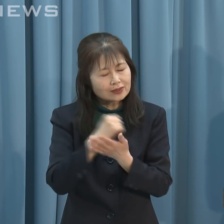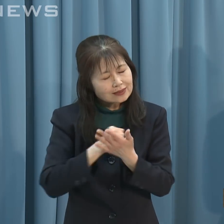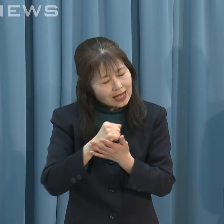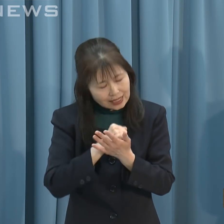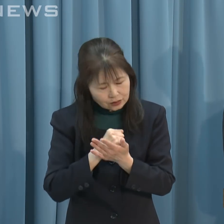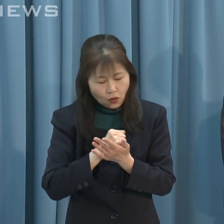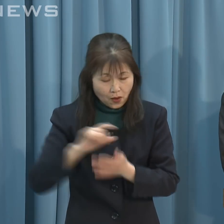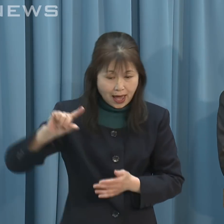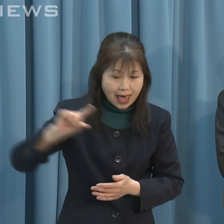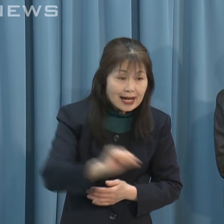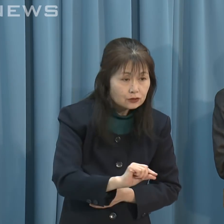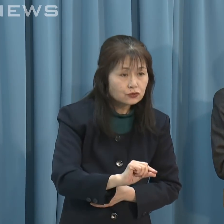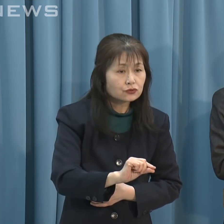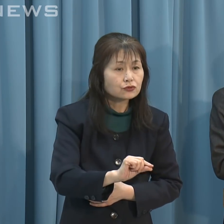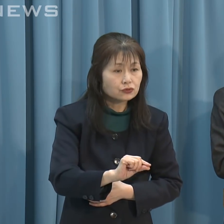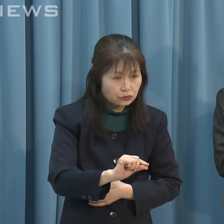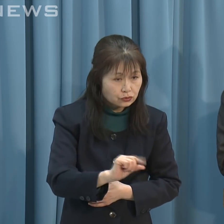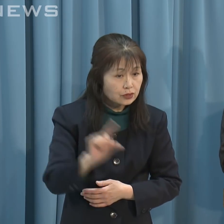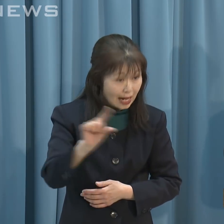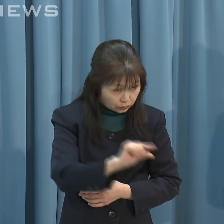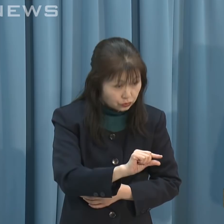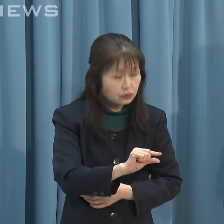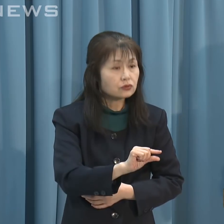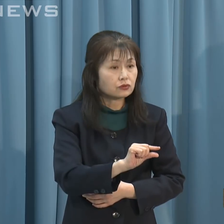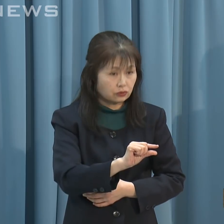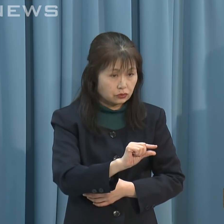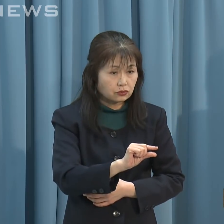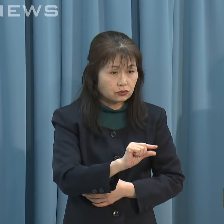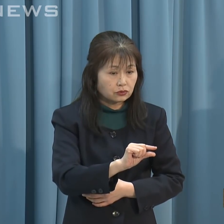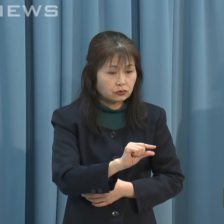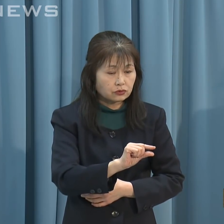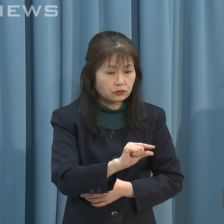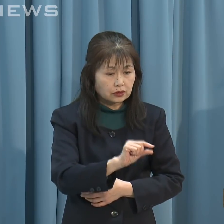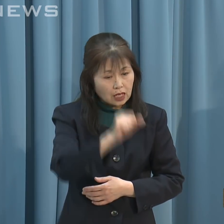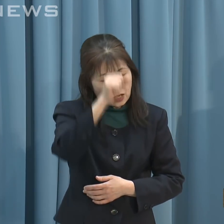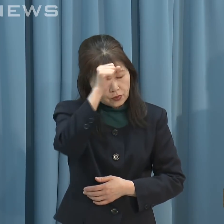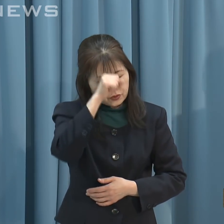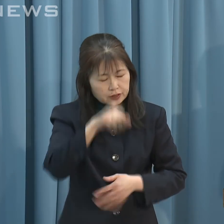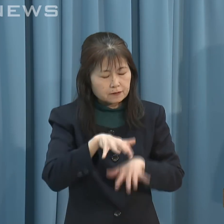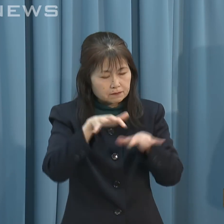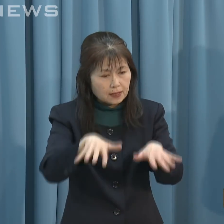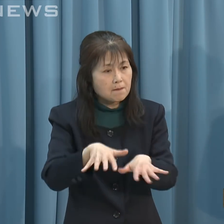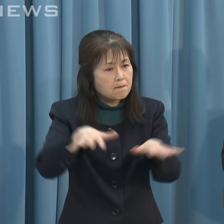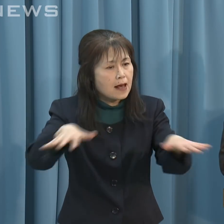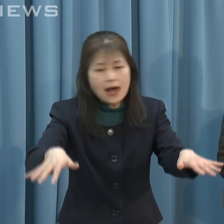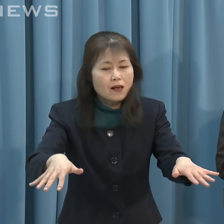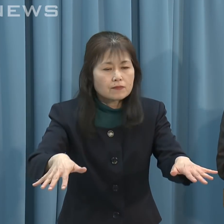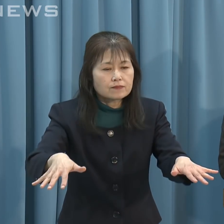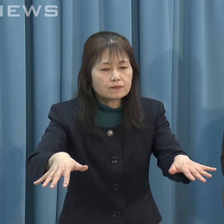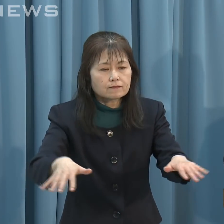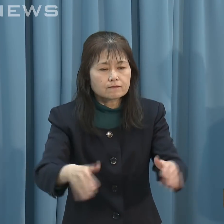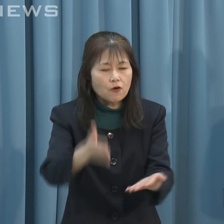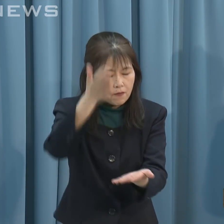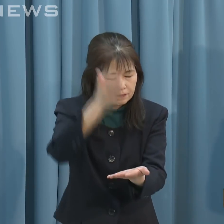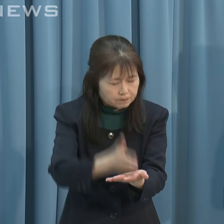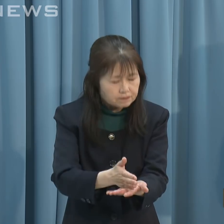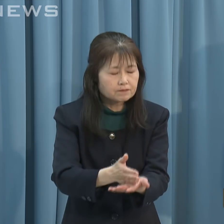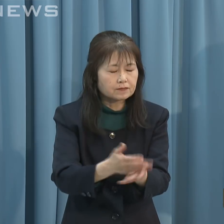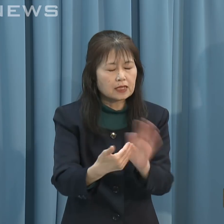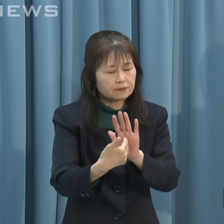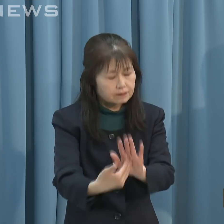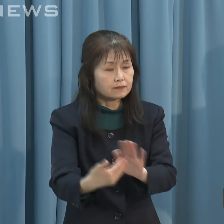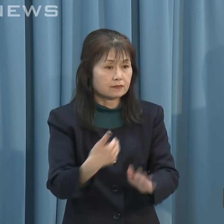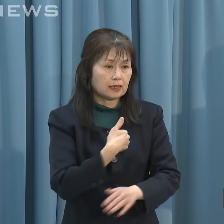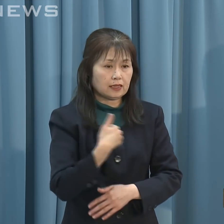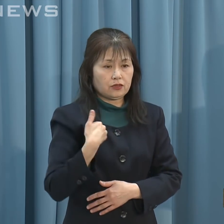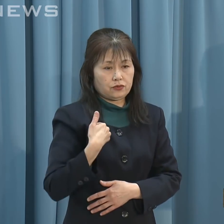よね。そのことを通じて感染者の発生が減らすことができるという専門家の知見